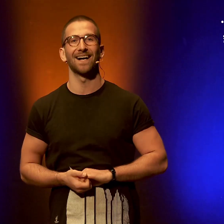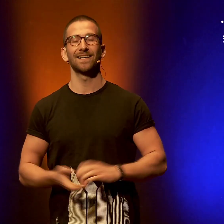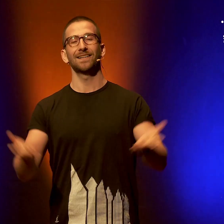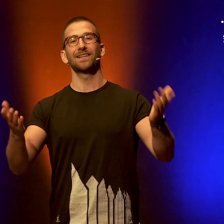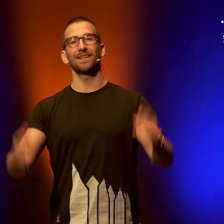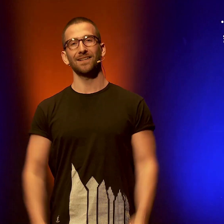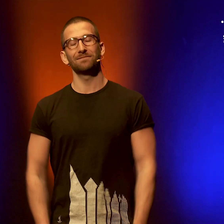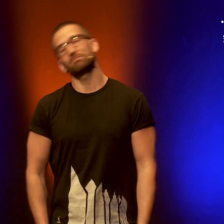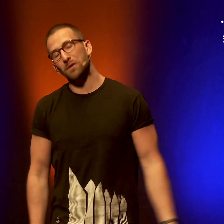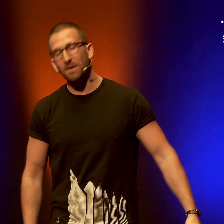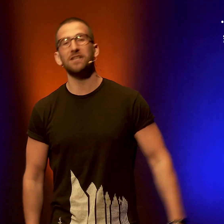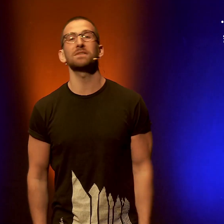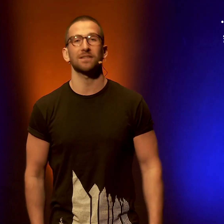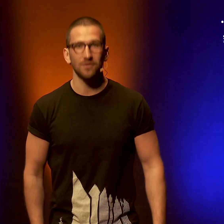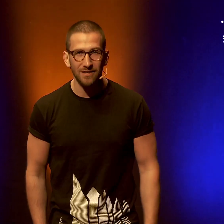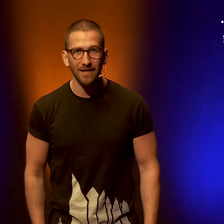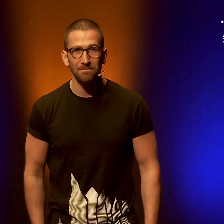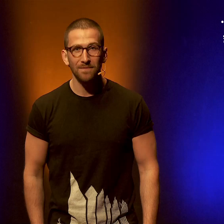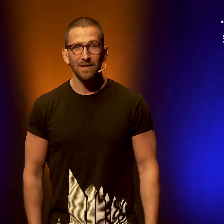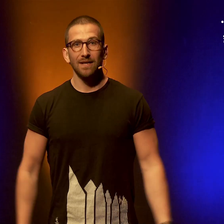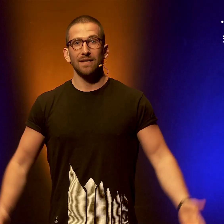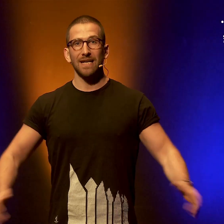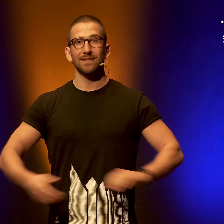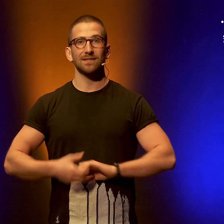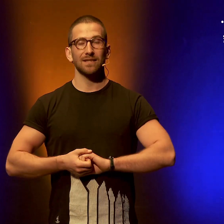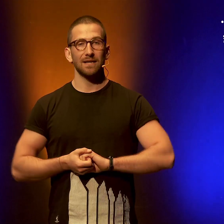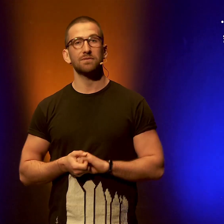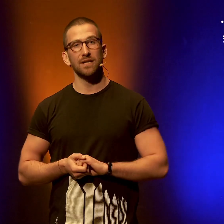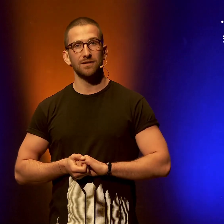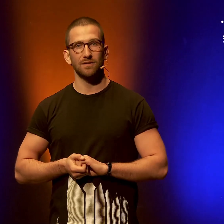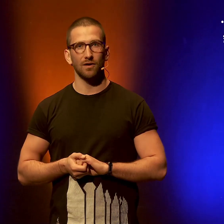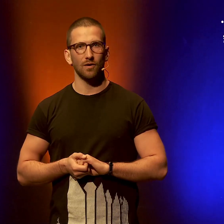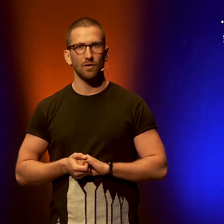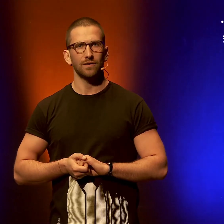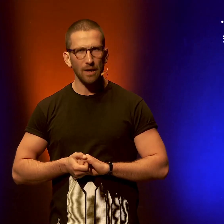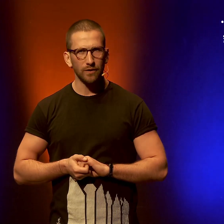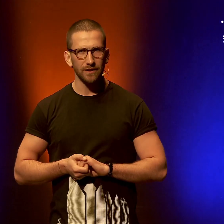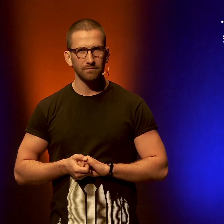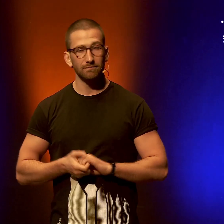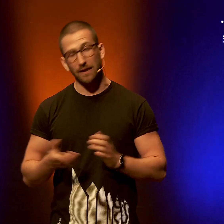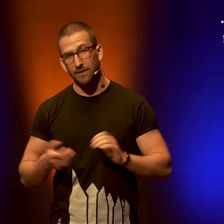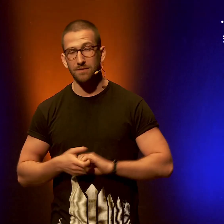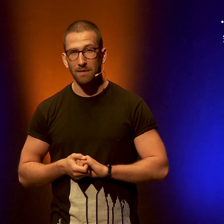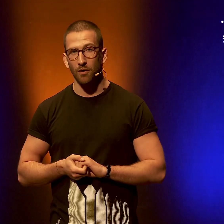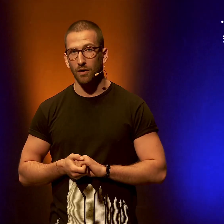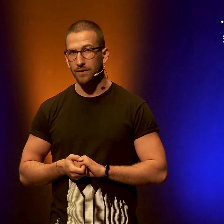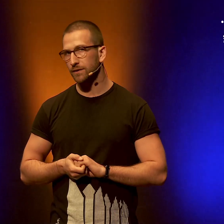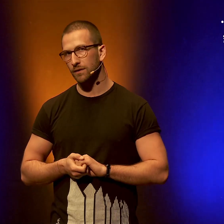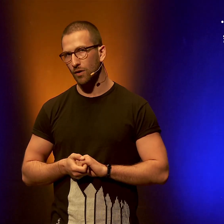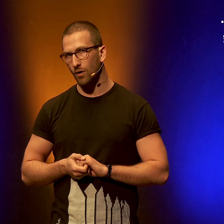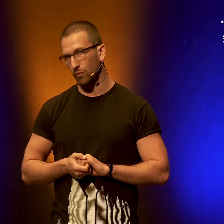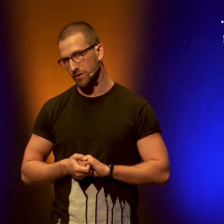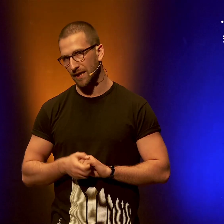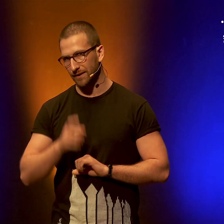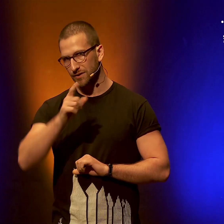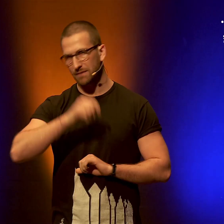ha, ha, ha, ha, ha, ha, ha. Pośmialiśmy się troszeczkę. Czas przejść do nauki. Jak widać, bemol nie